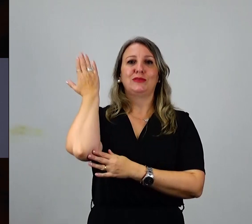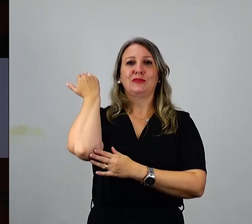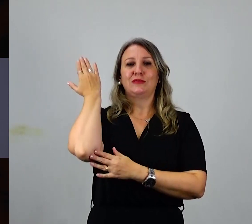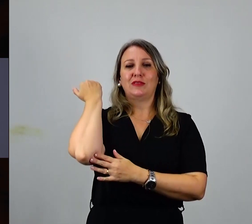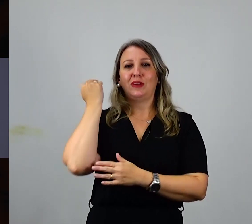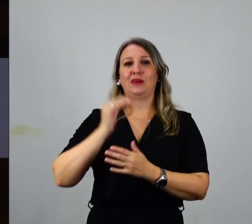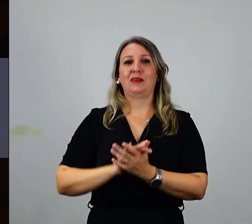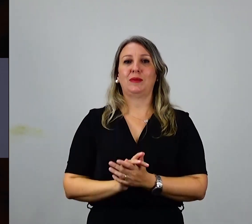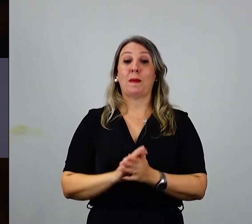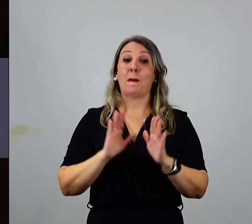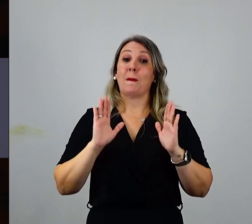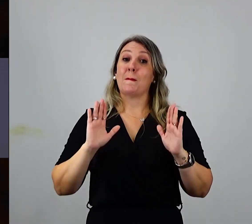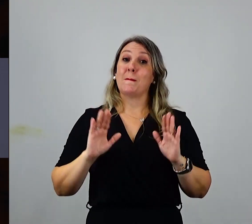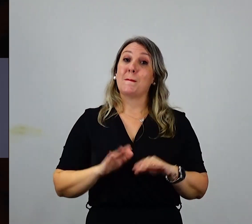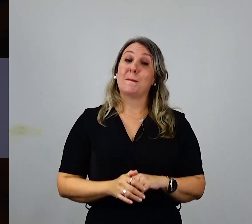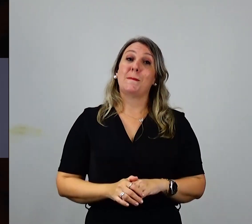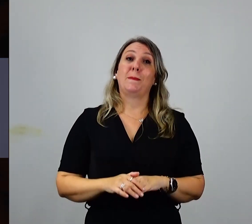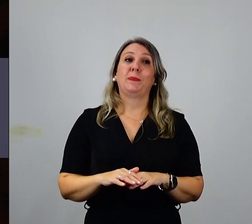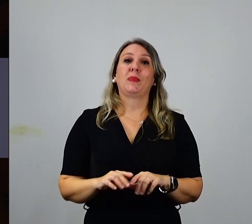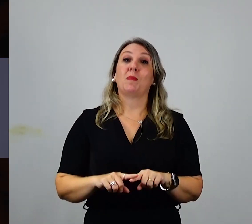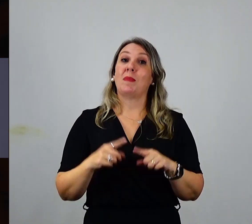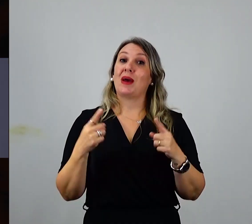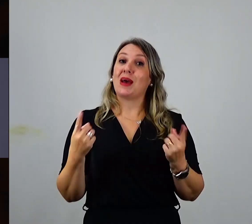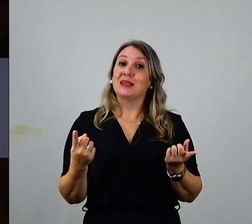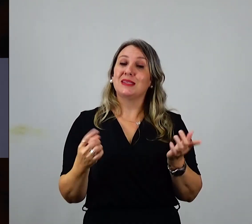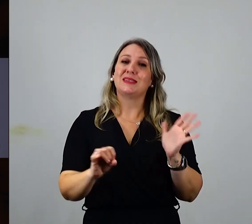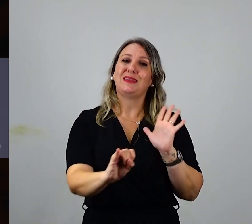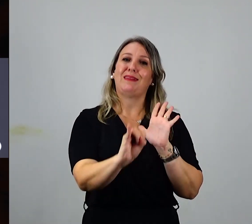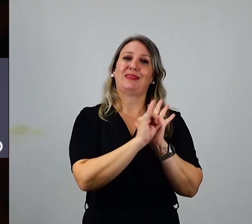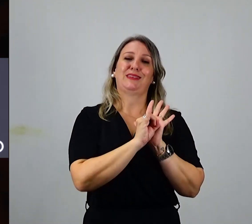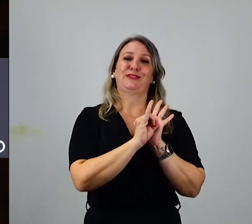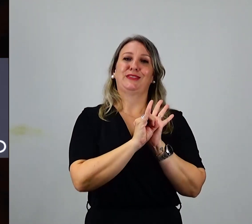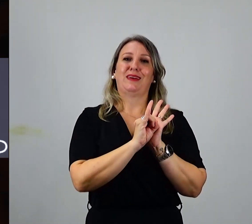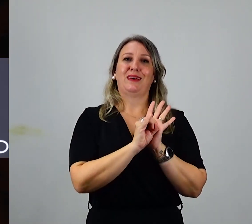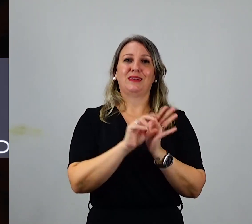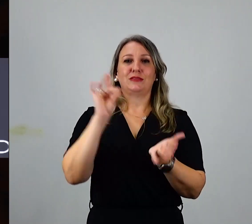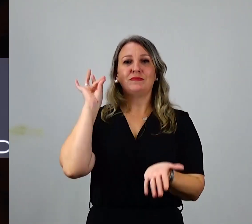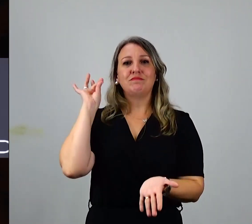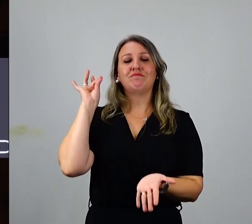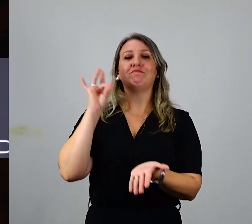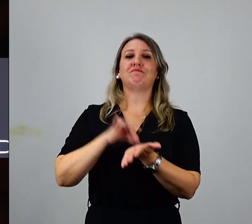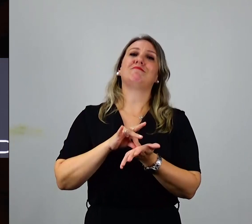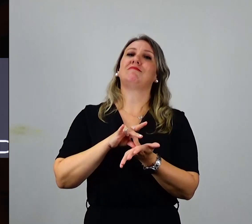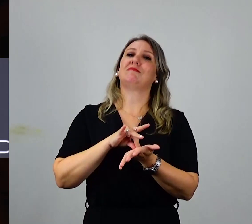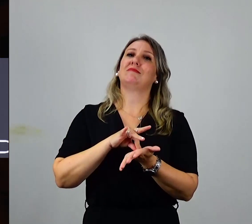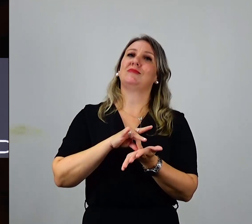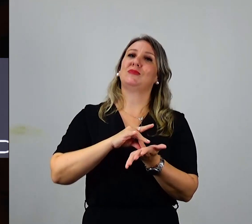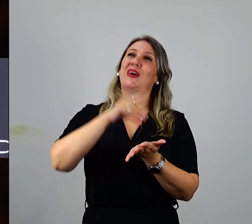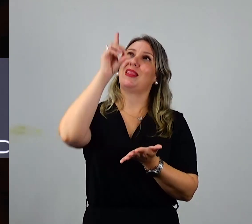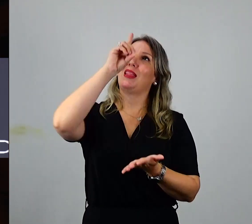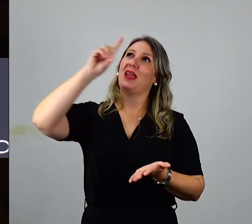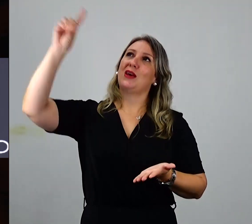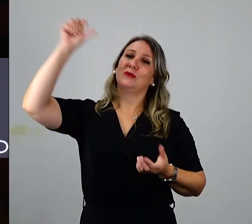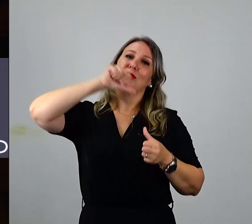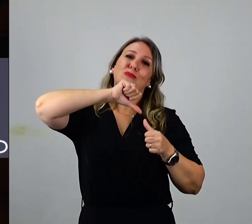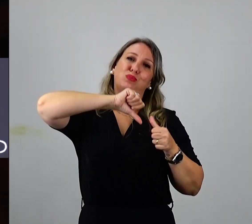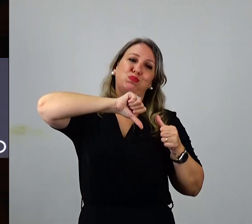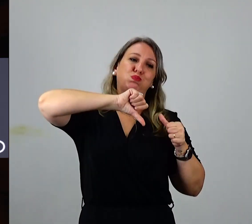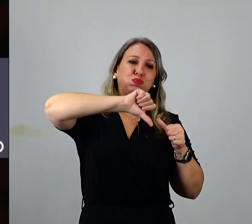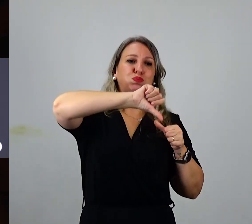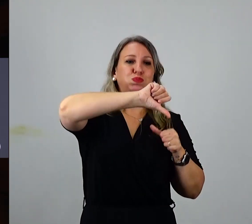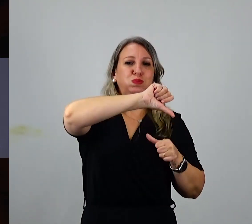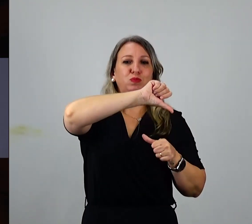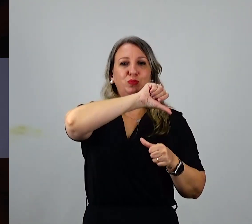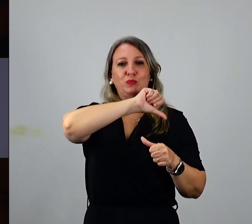está sendo trabalhada em nós. A imagem daquele que nos criou está sendo forjada